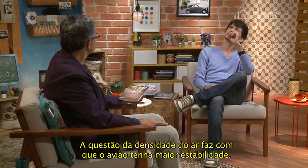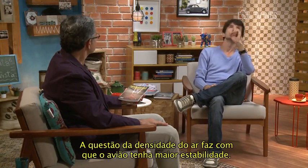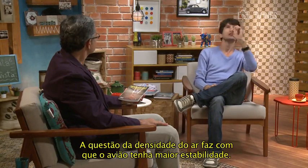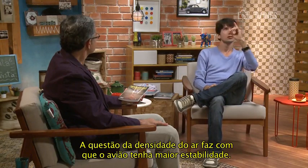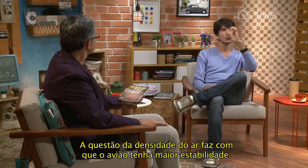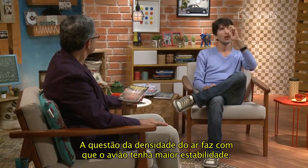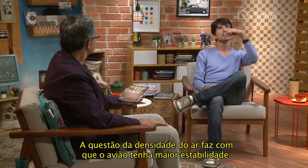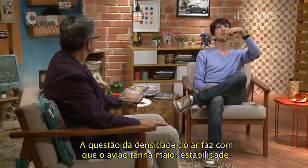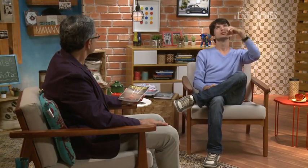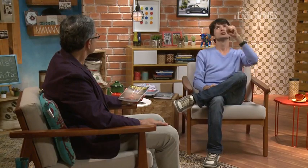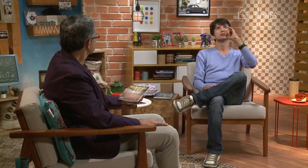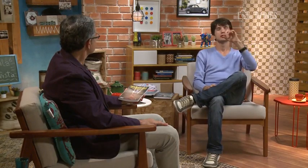estabilidade